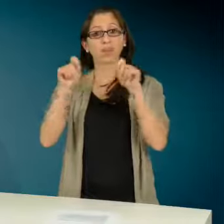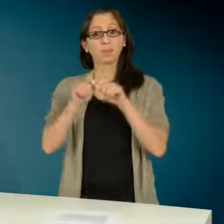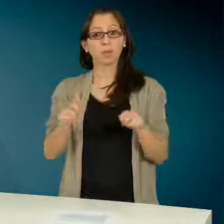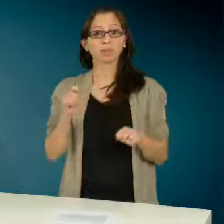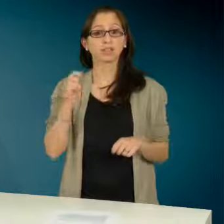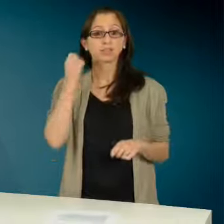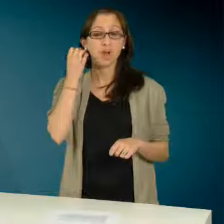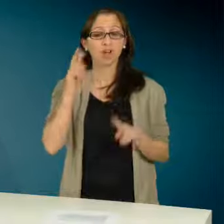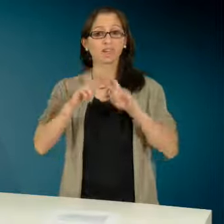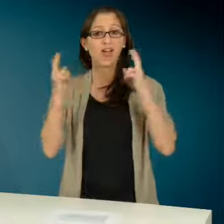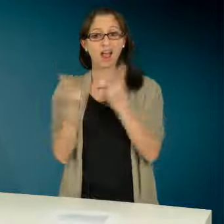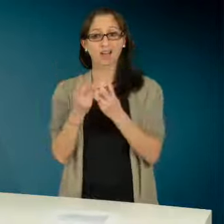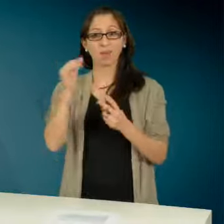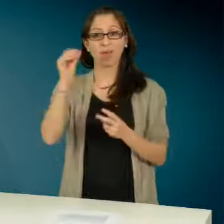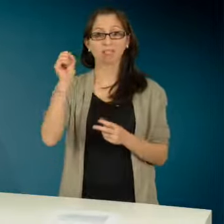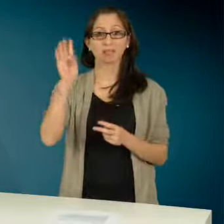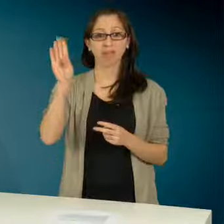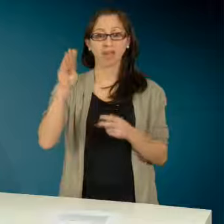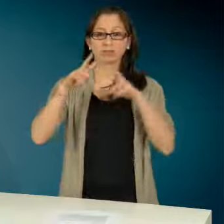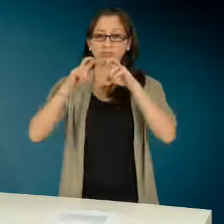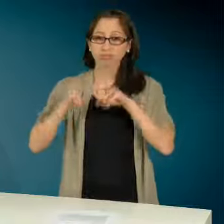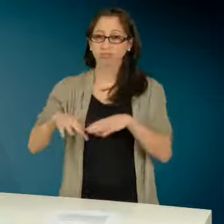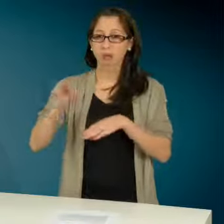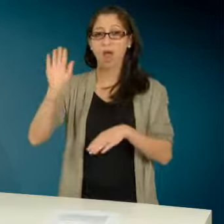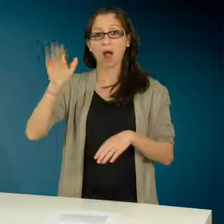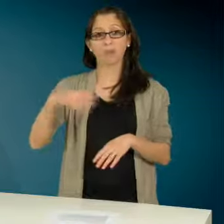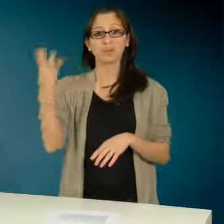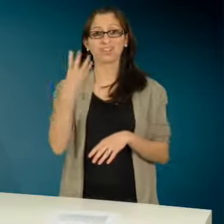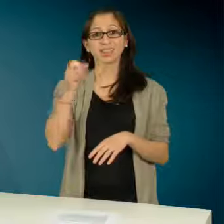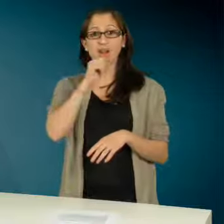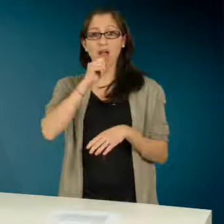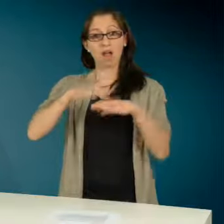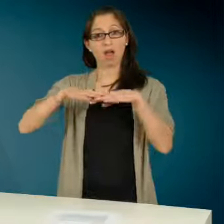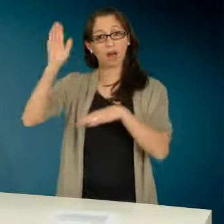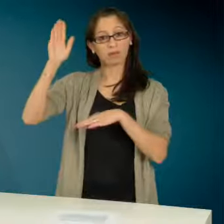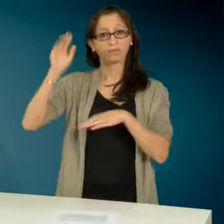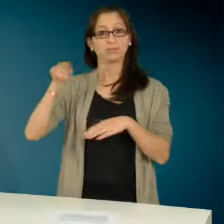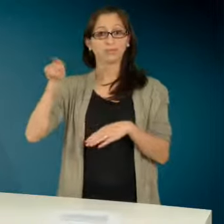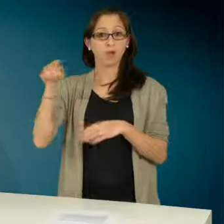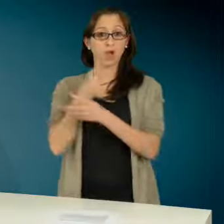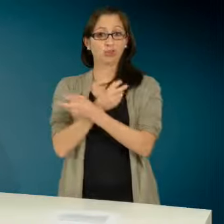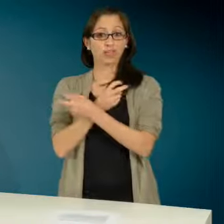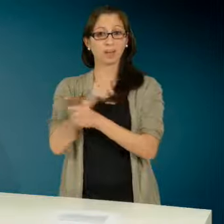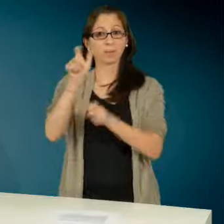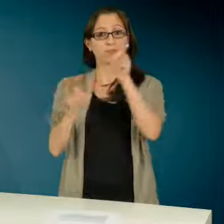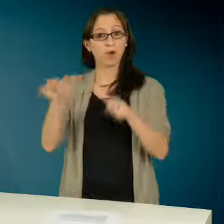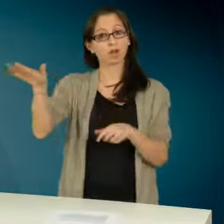Dachverband der schwerhörigen Vereine ÖSB herausgefunden, dass bereits 20% der Bevölkerung ab 14